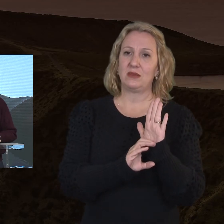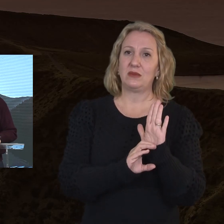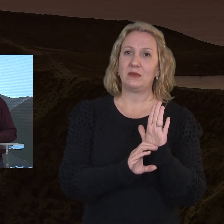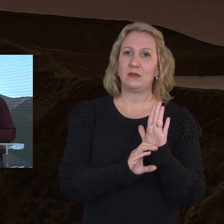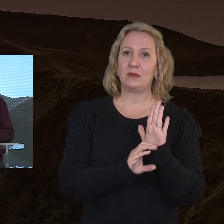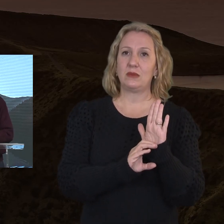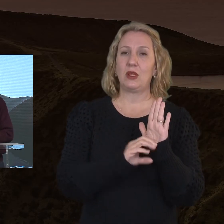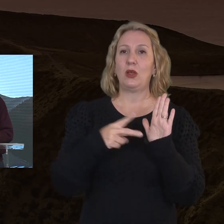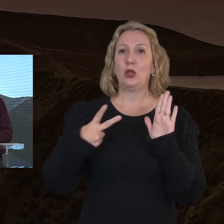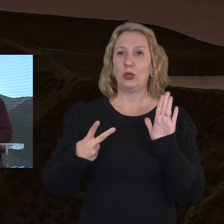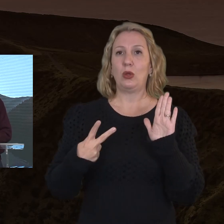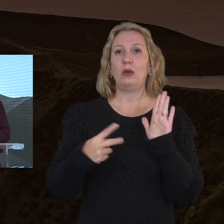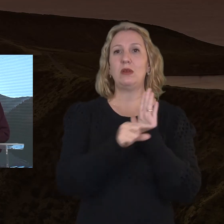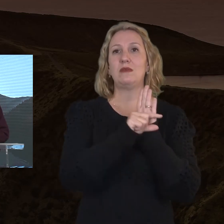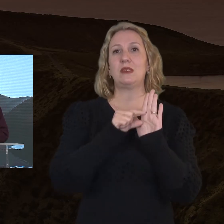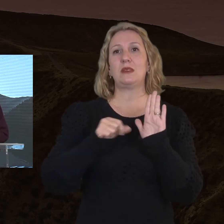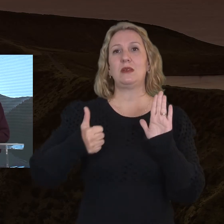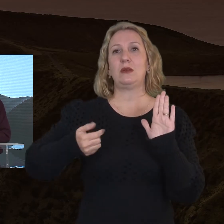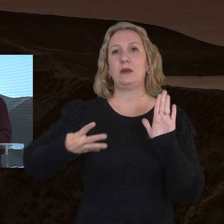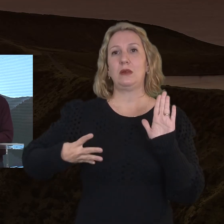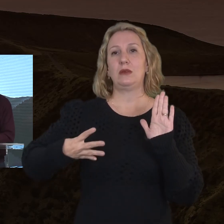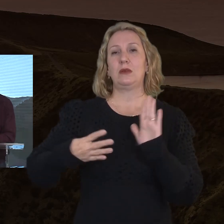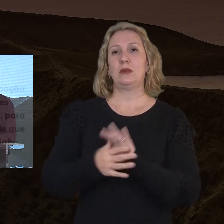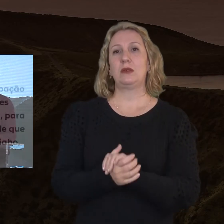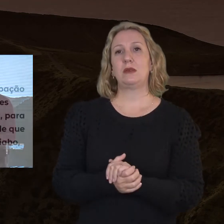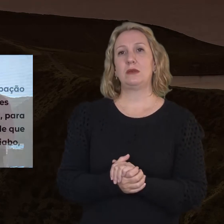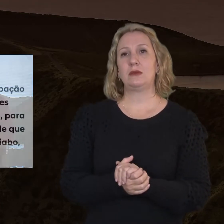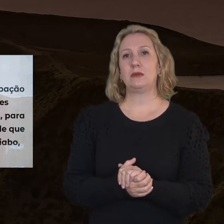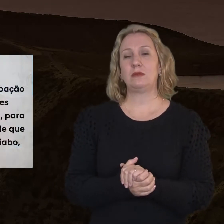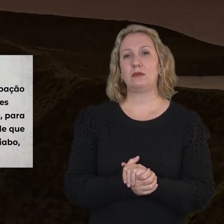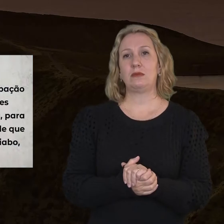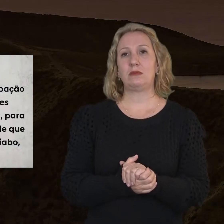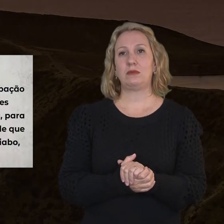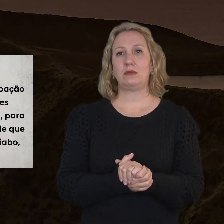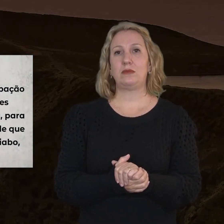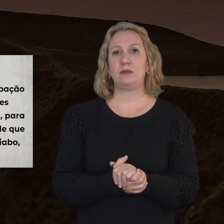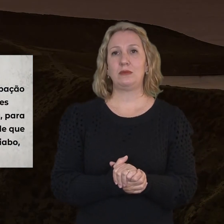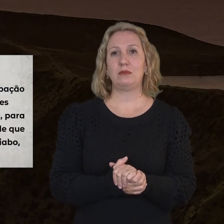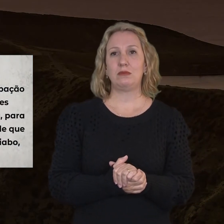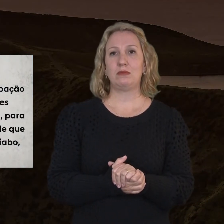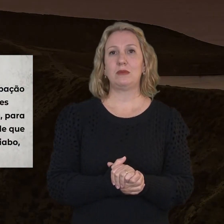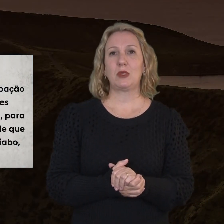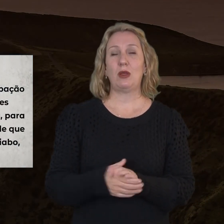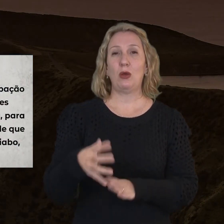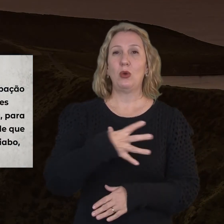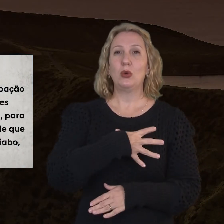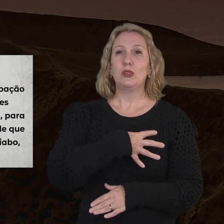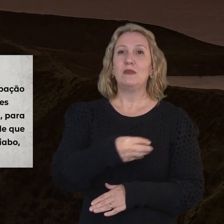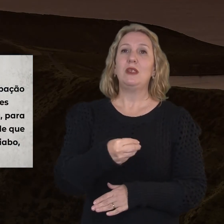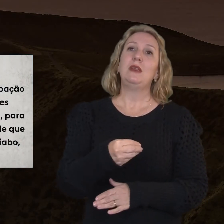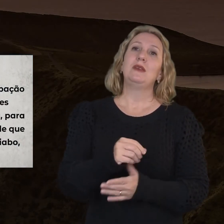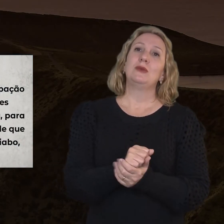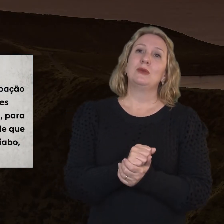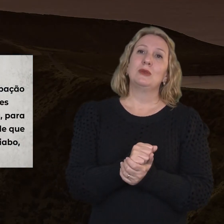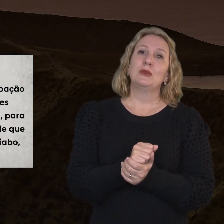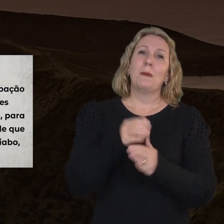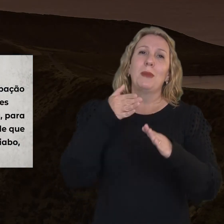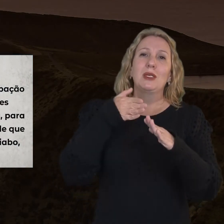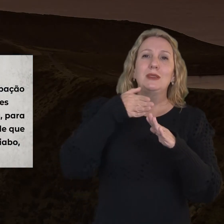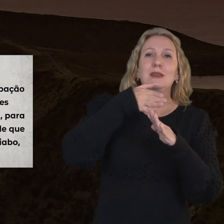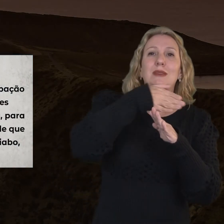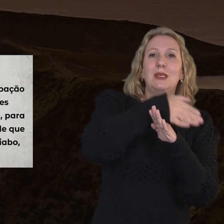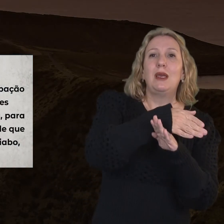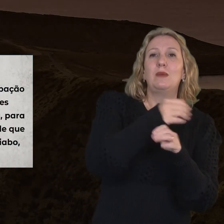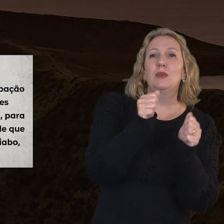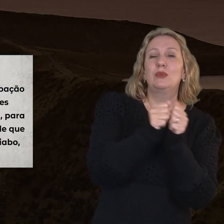em hebreus 2 14 visto pois que os filhos têm participação comum de carne e sangue deste